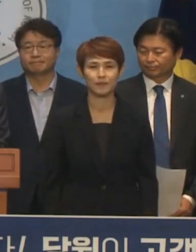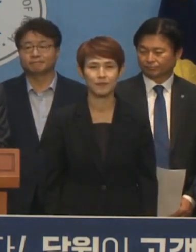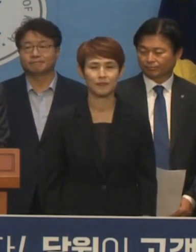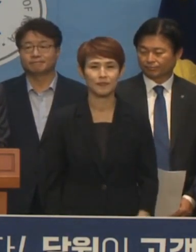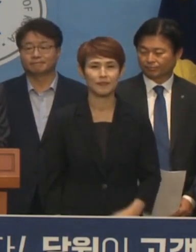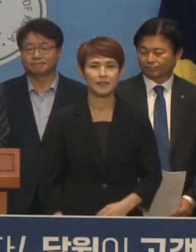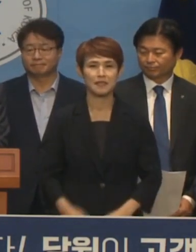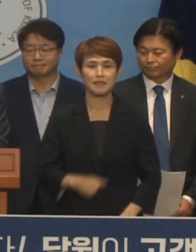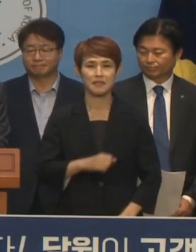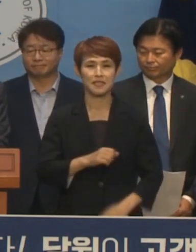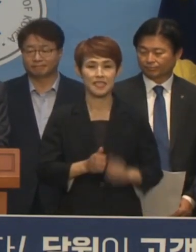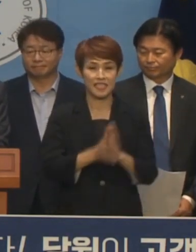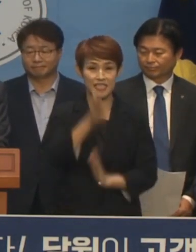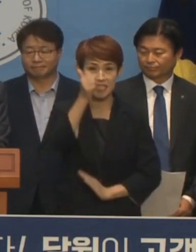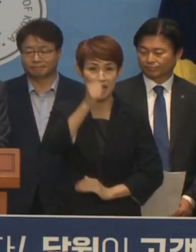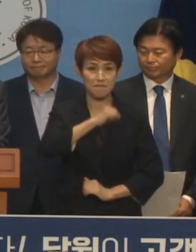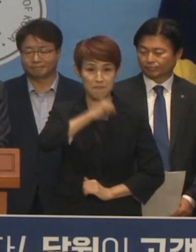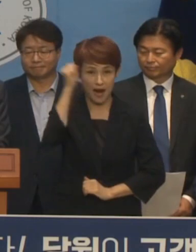삼선시장